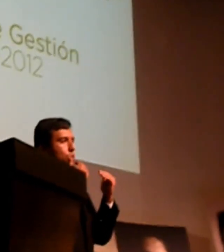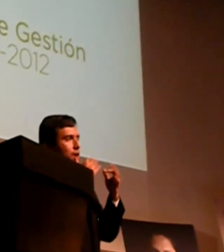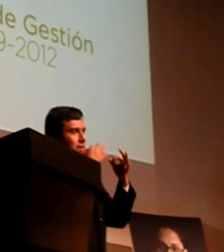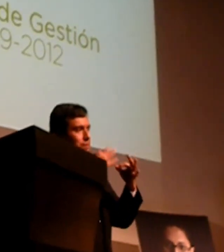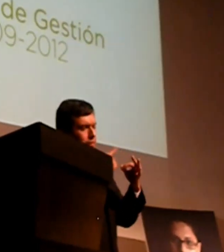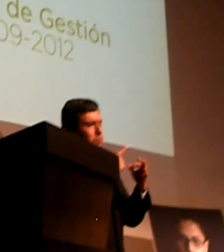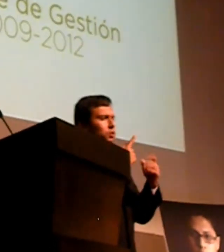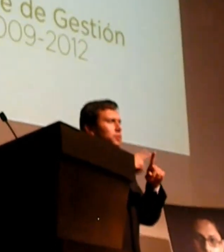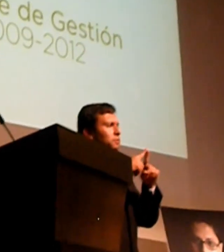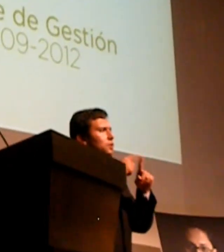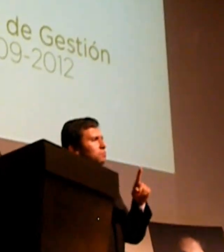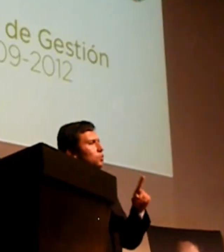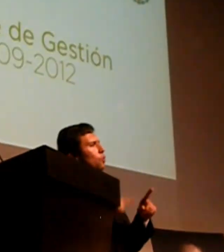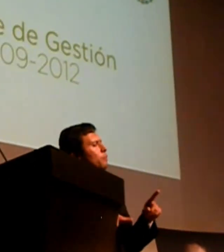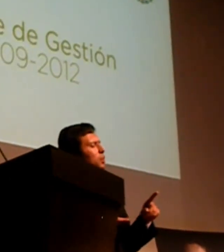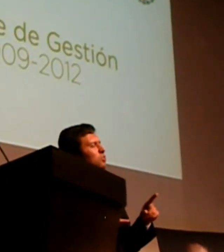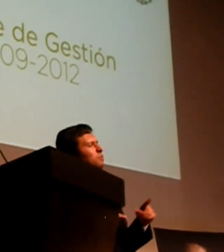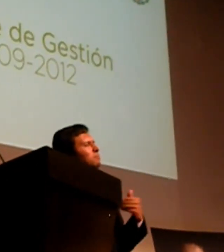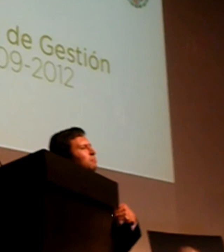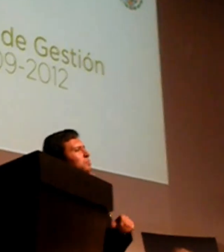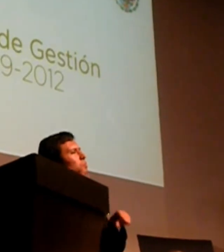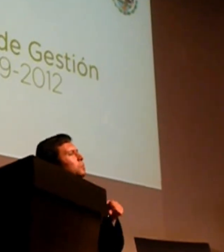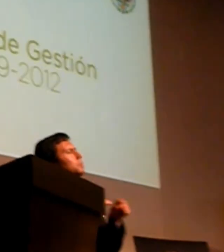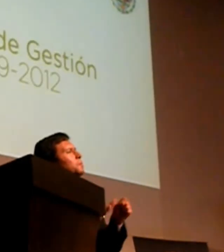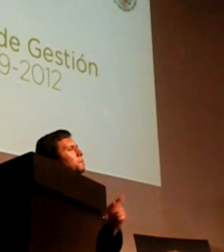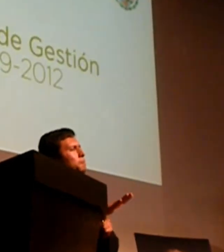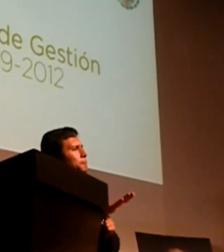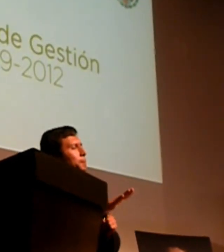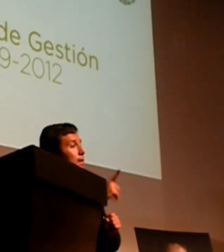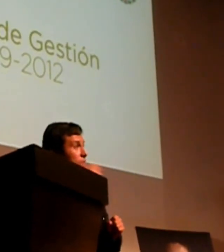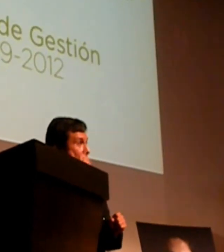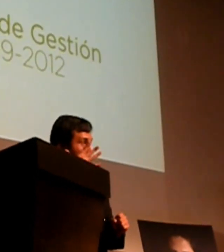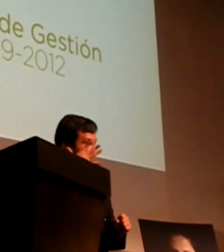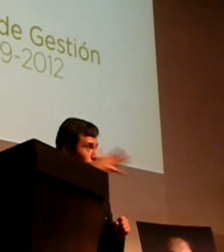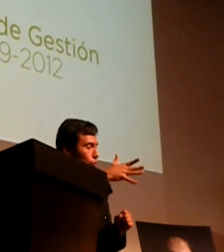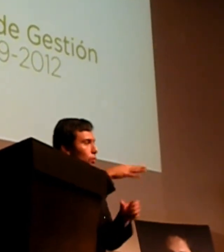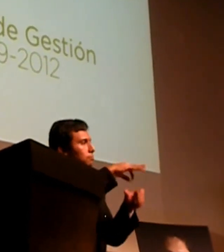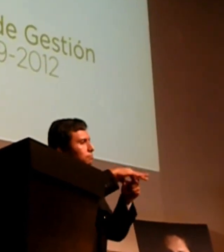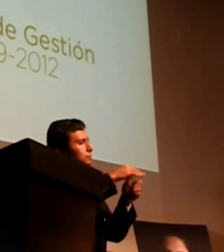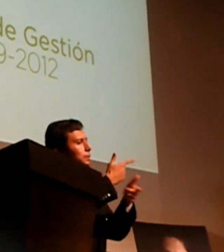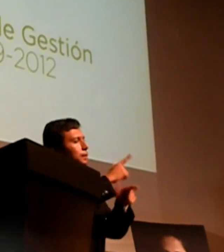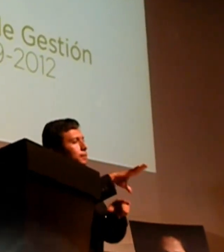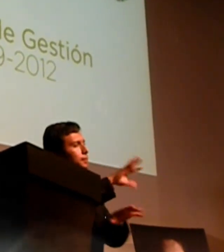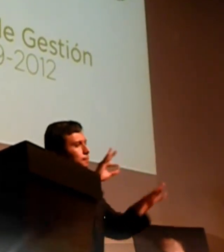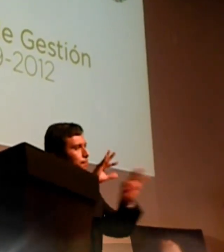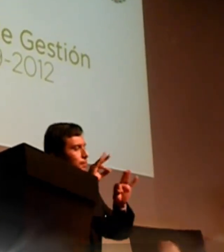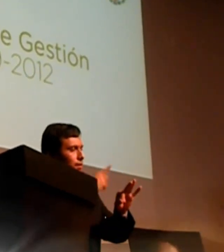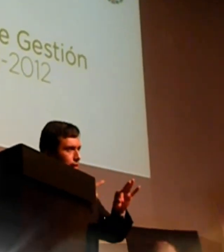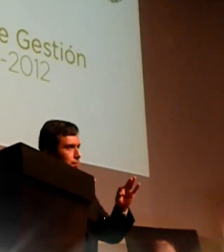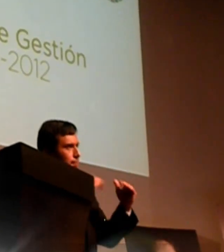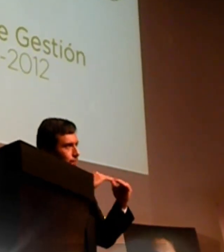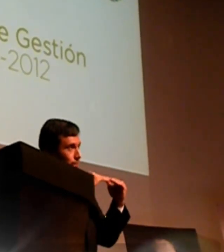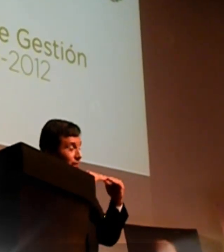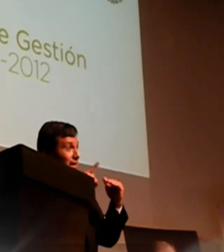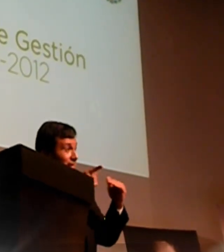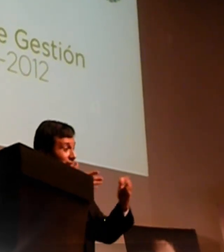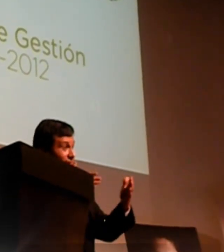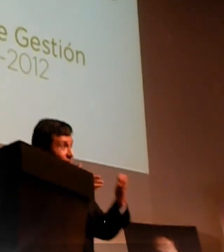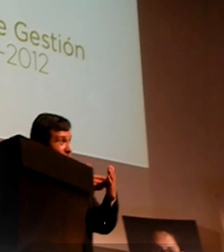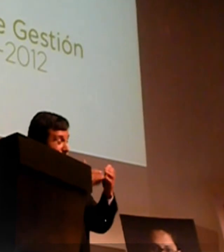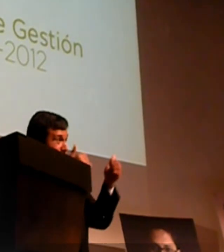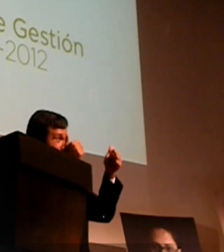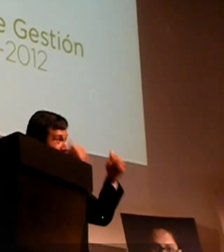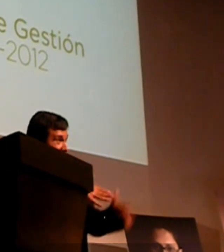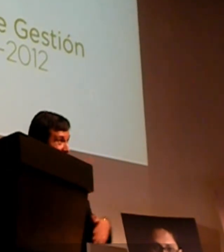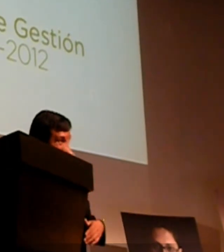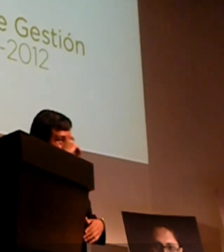tenemos y que determinan también la democracia que deberíamos de ser. Afrontar este reto y dar elementos para modificar las